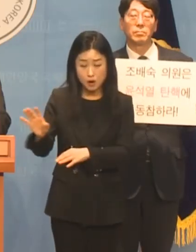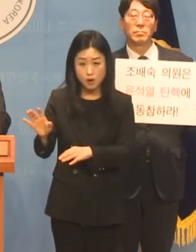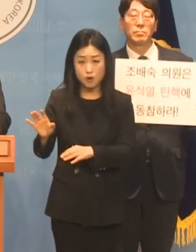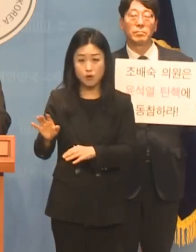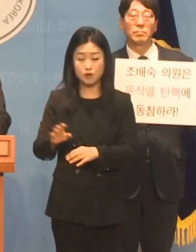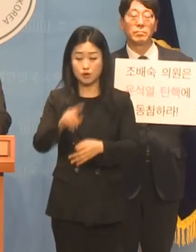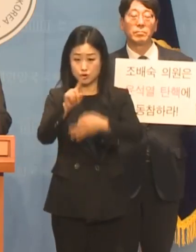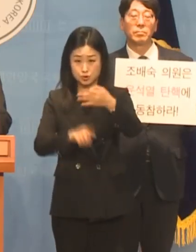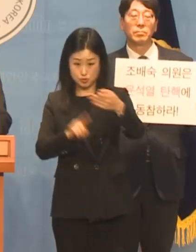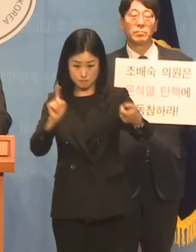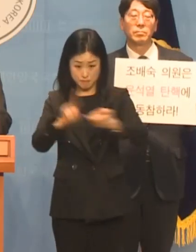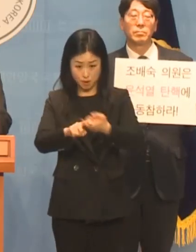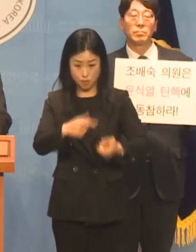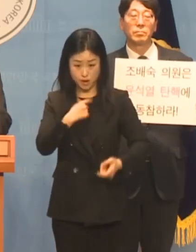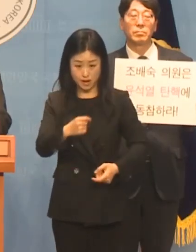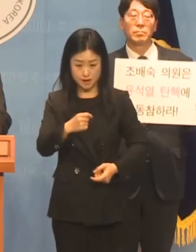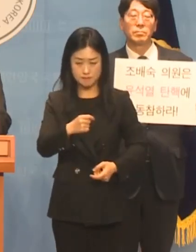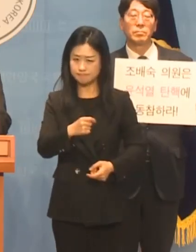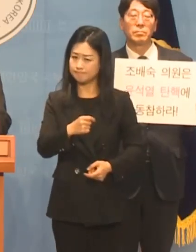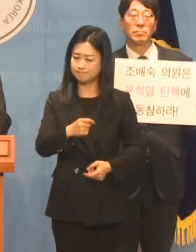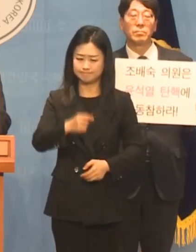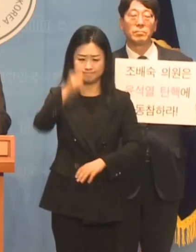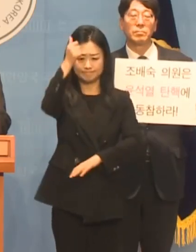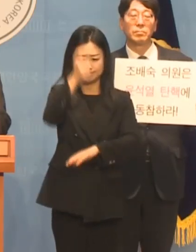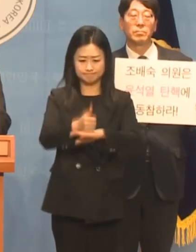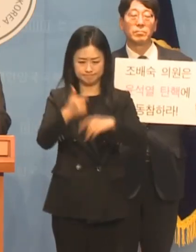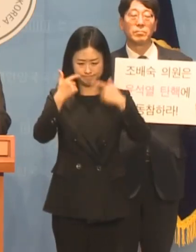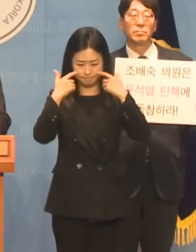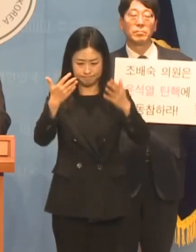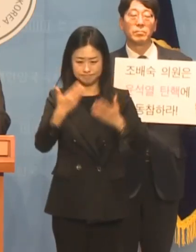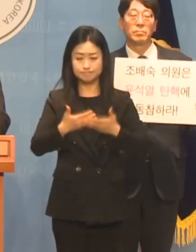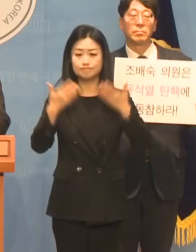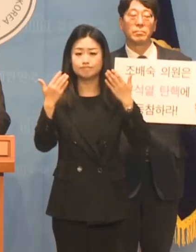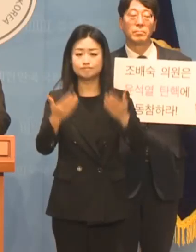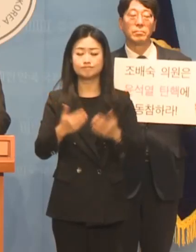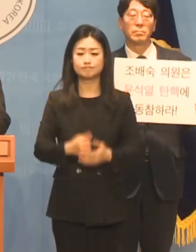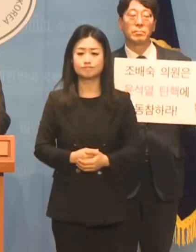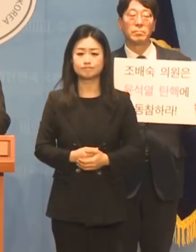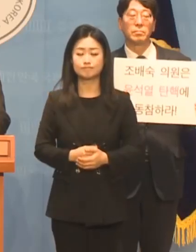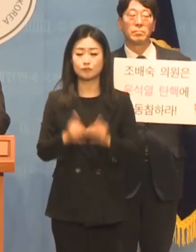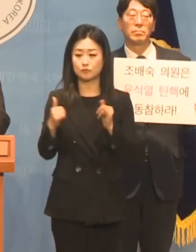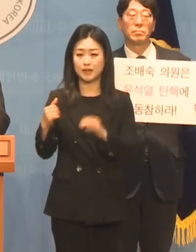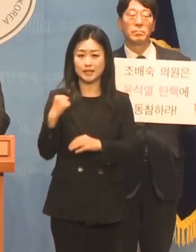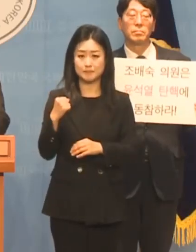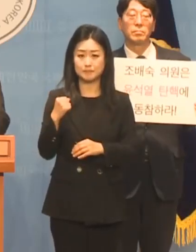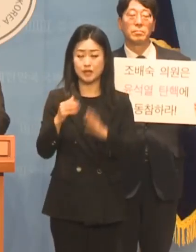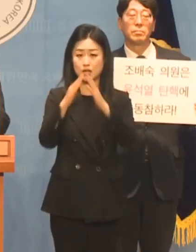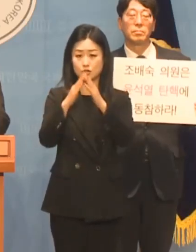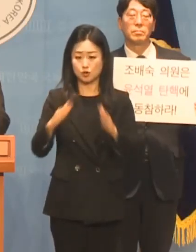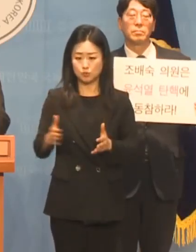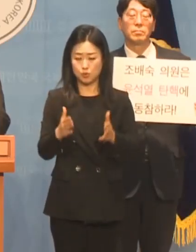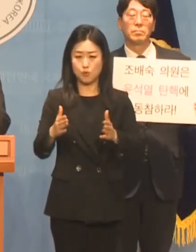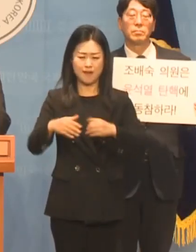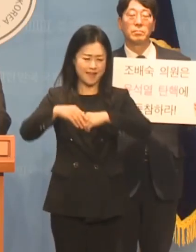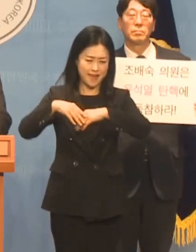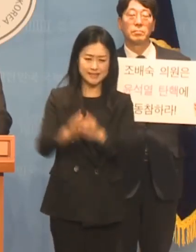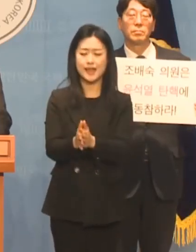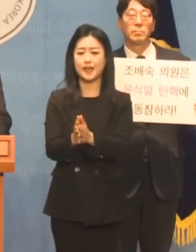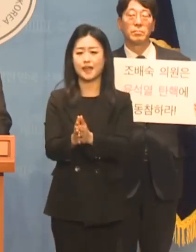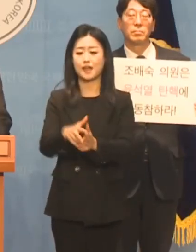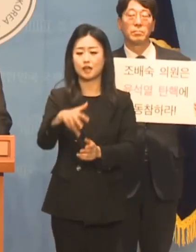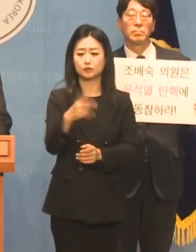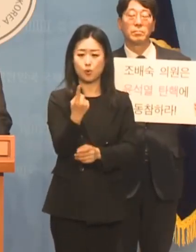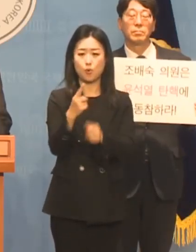공범의 길을 걷고자 한다면 그 결말은 명확하다. 국민의힘 전북도당 해체와 조배숙